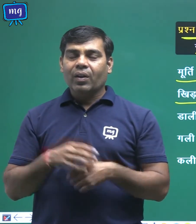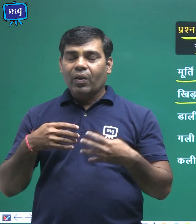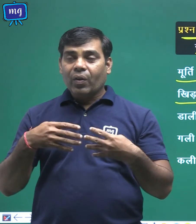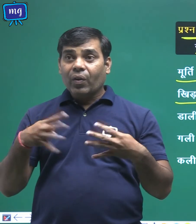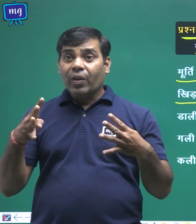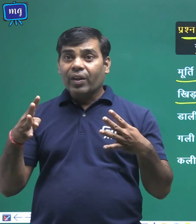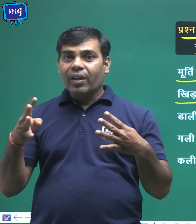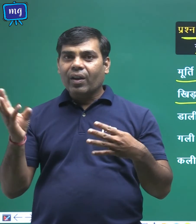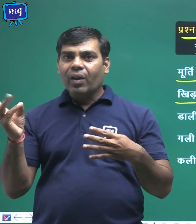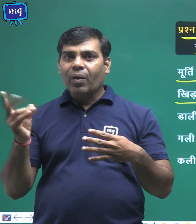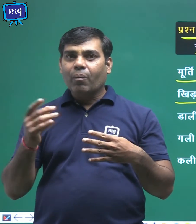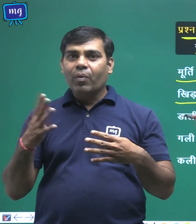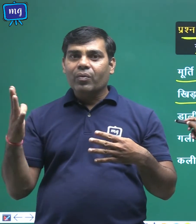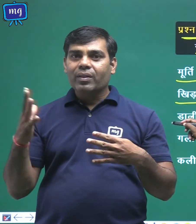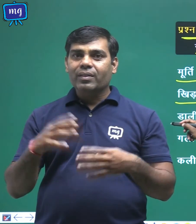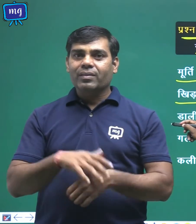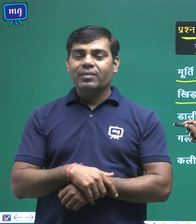खिड़कियाँ।